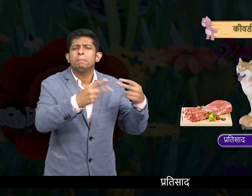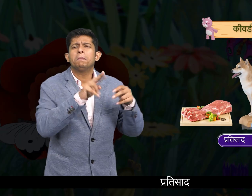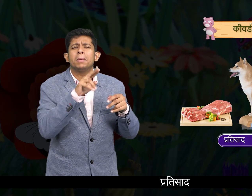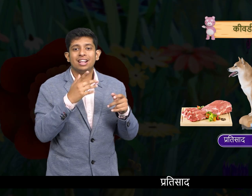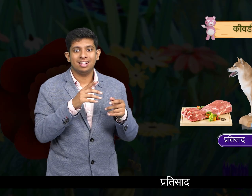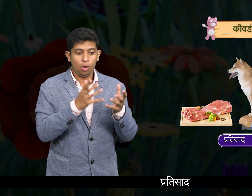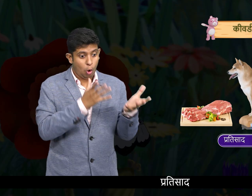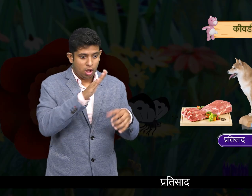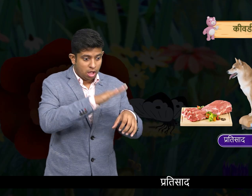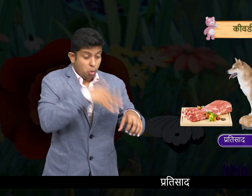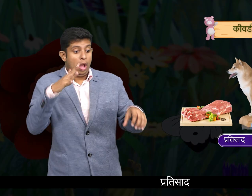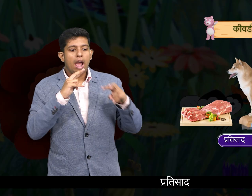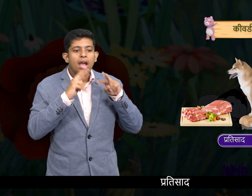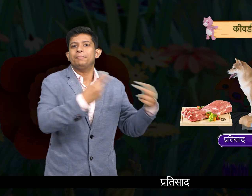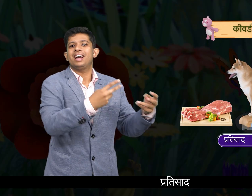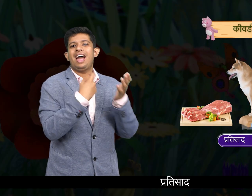प्रतिसाद,